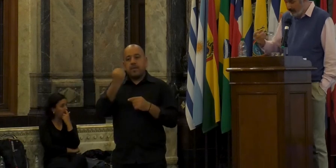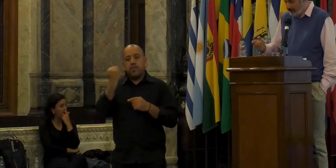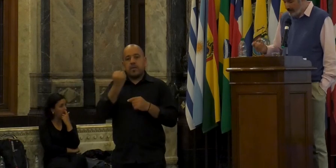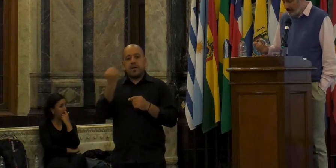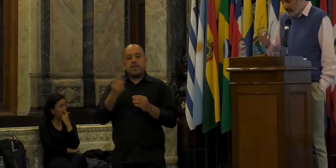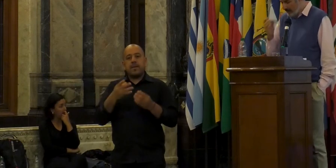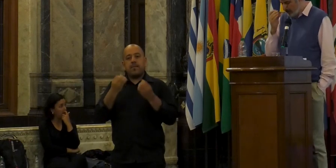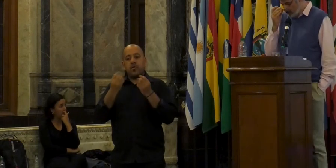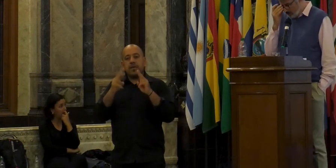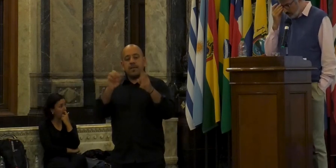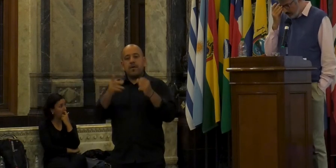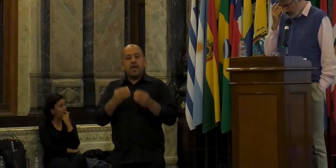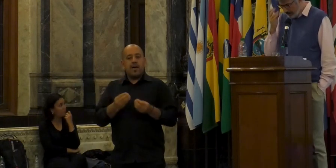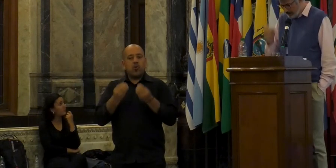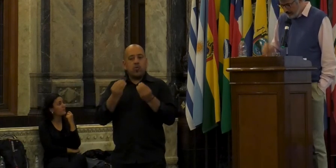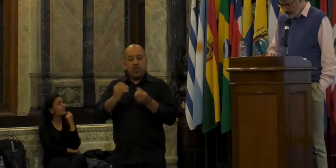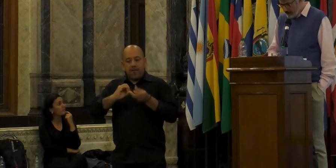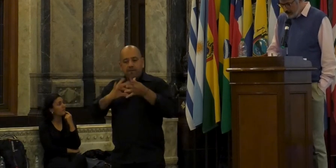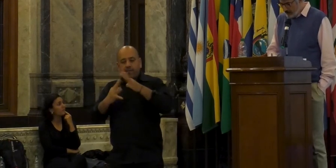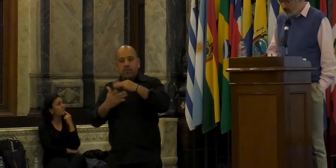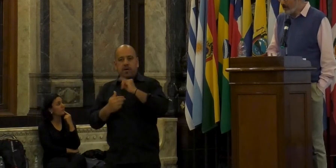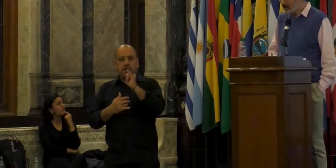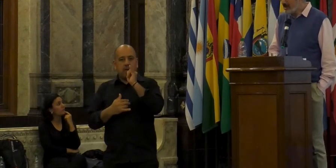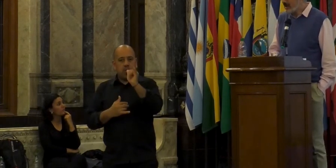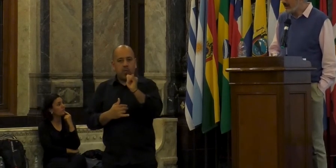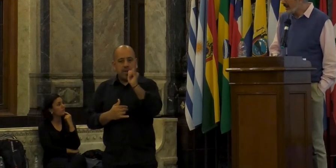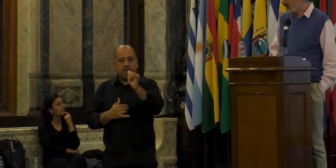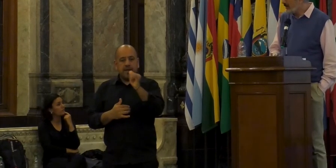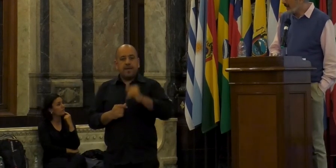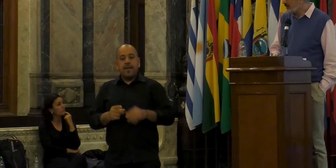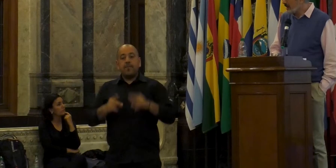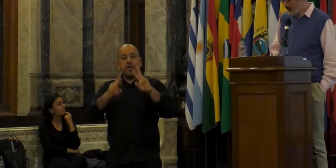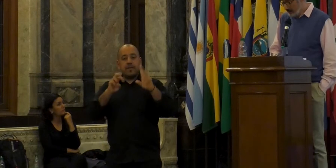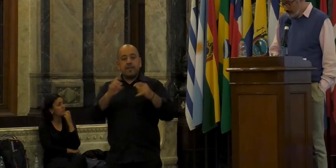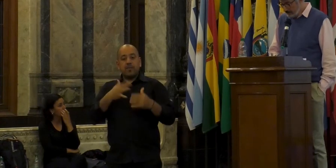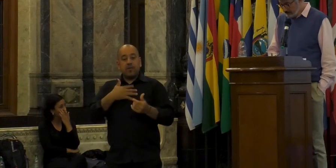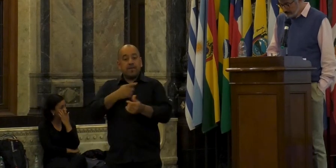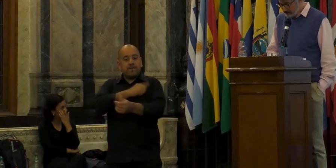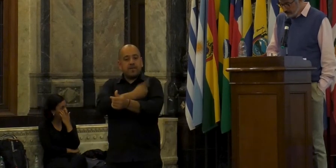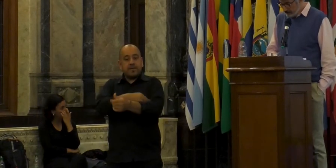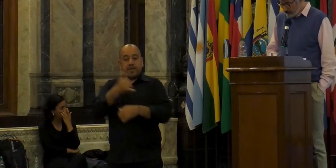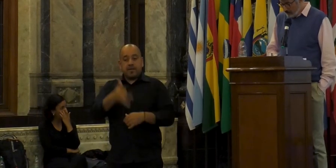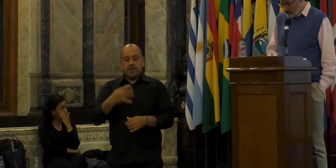su performatividad, por cómo lo cuentan, por la potencia que tienen en la vida cotidiana.